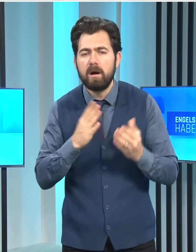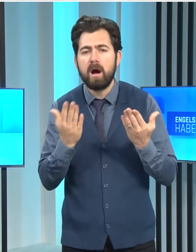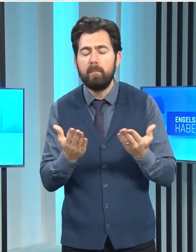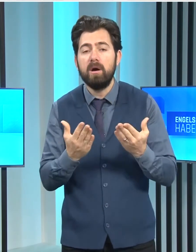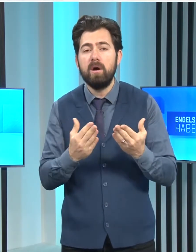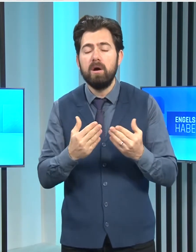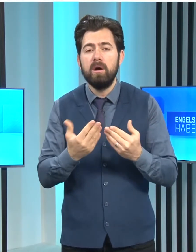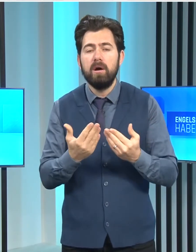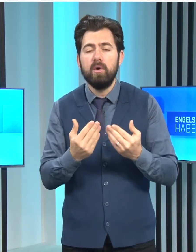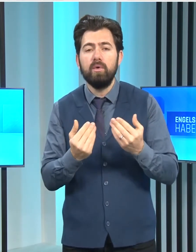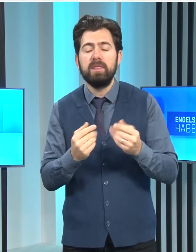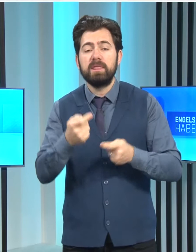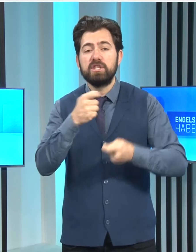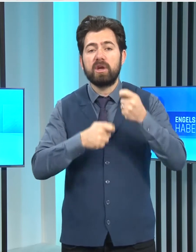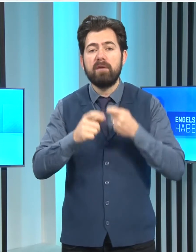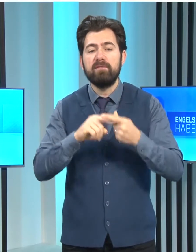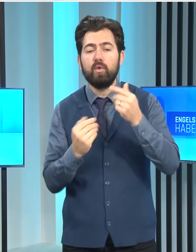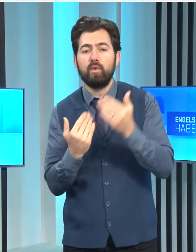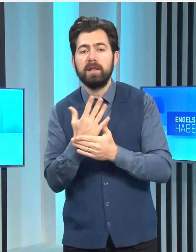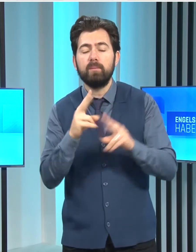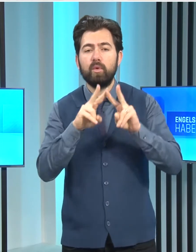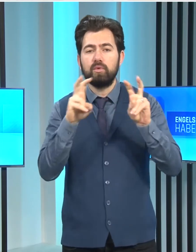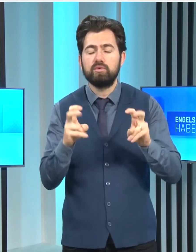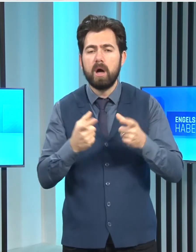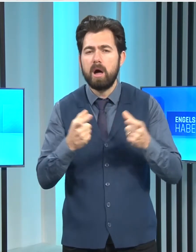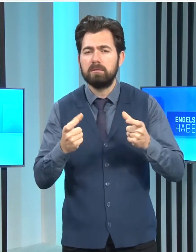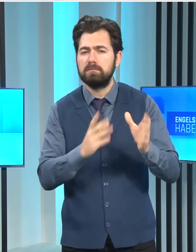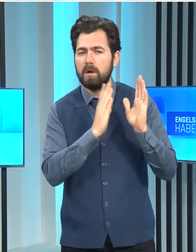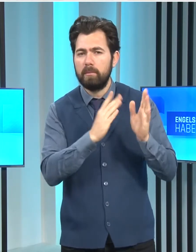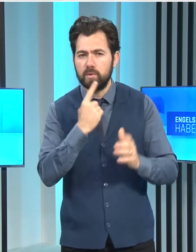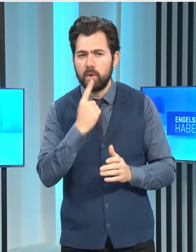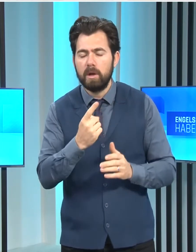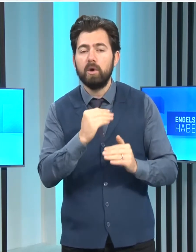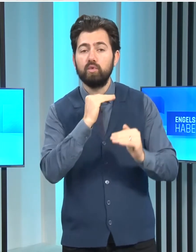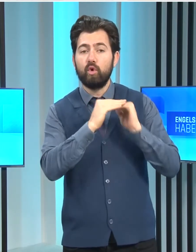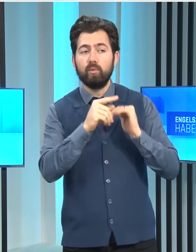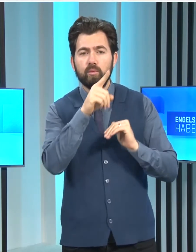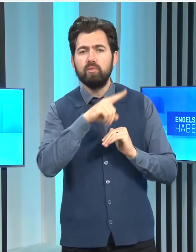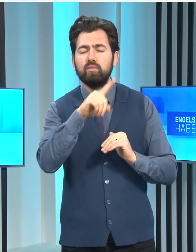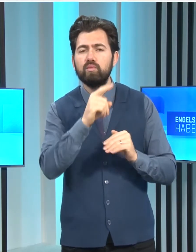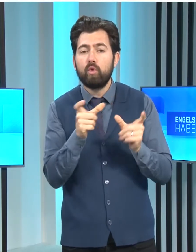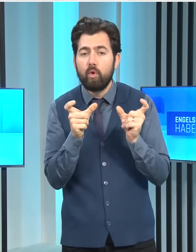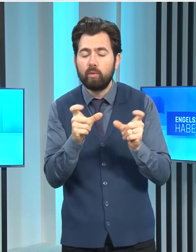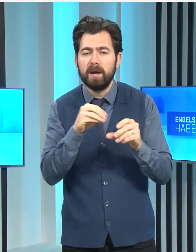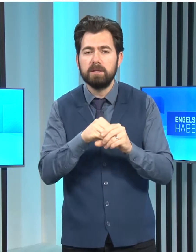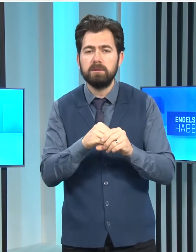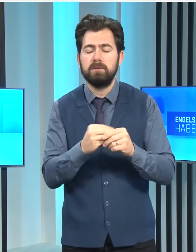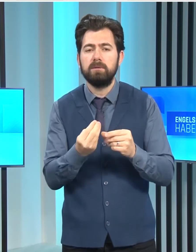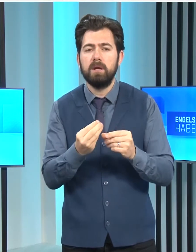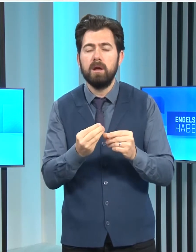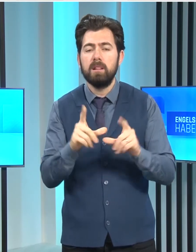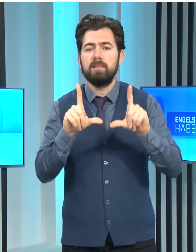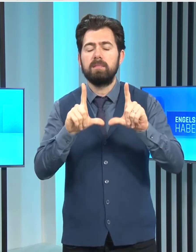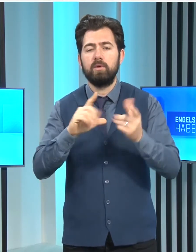üretim kapasitesinde artışın sürdüğünü belirterek, toplumu korumak için gerekli düzenlemeleri